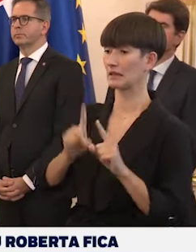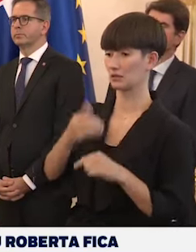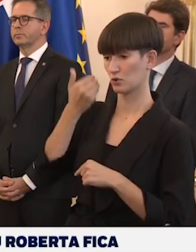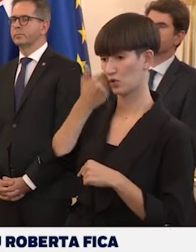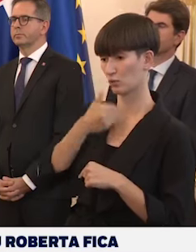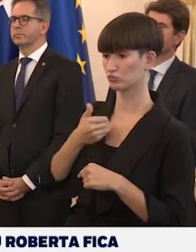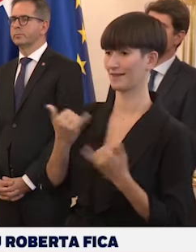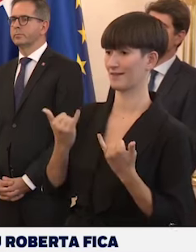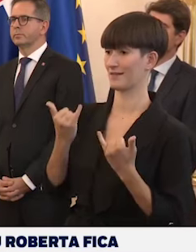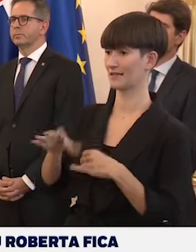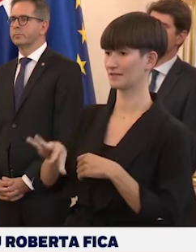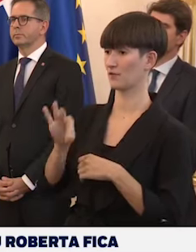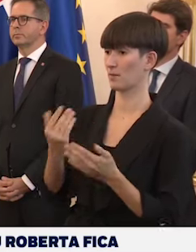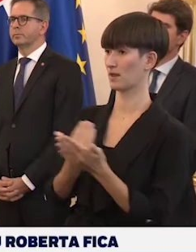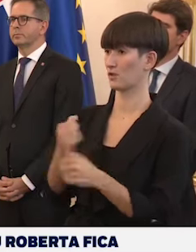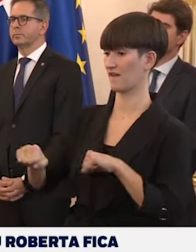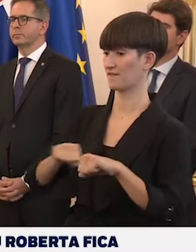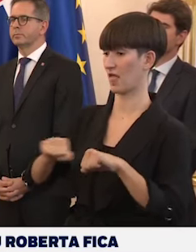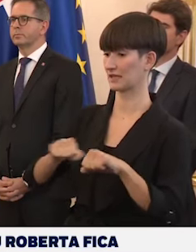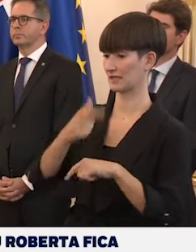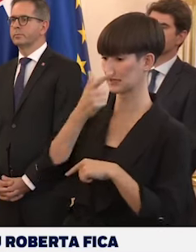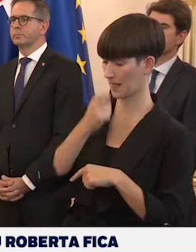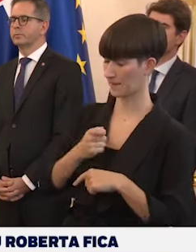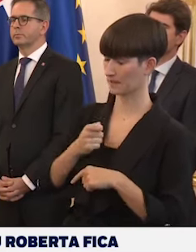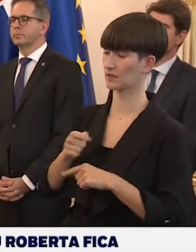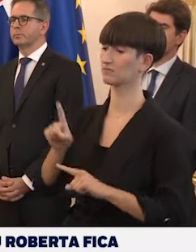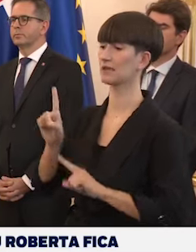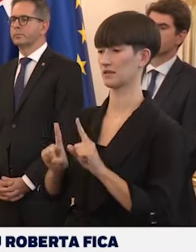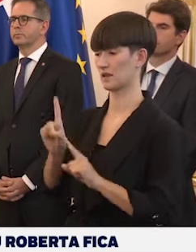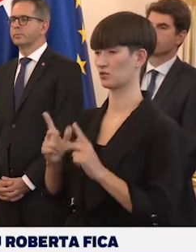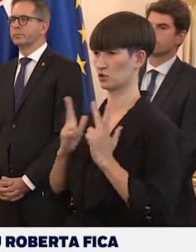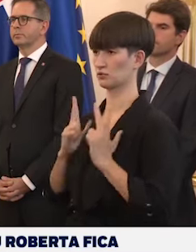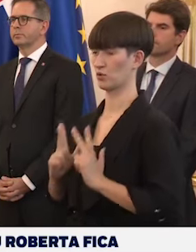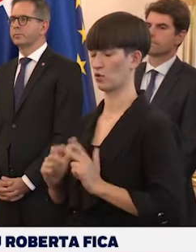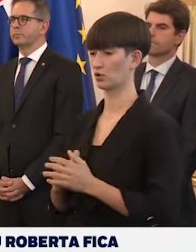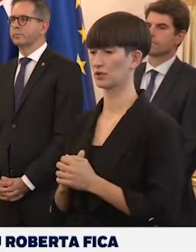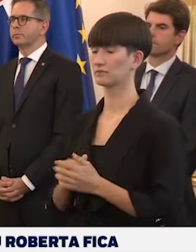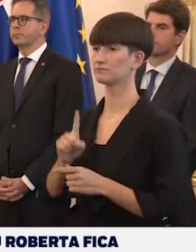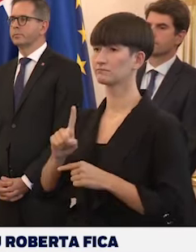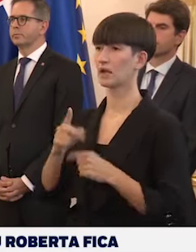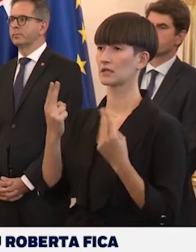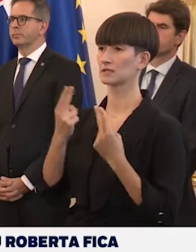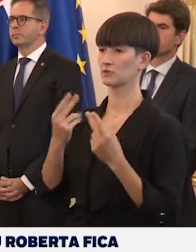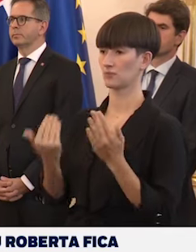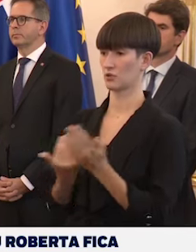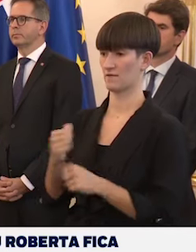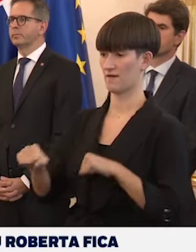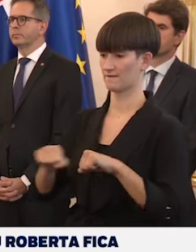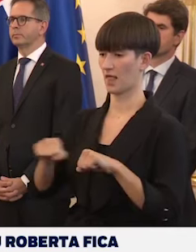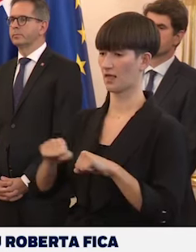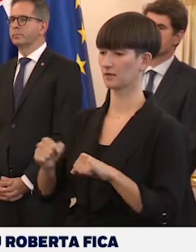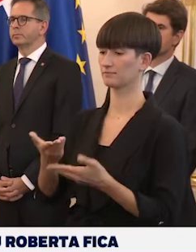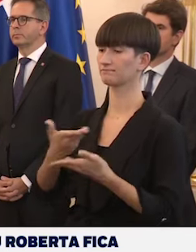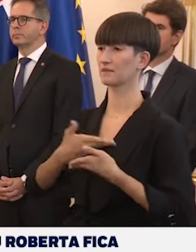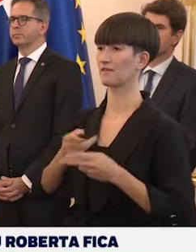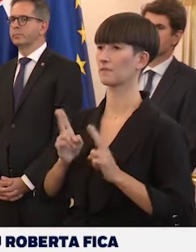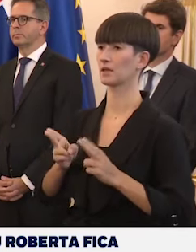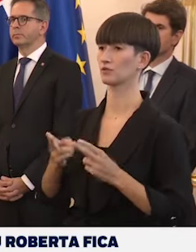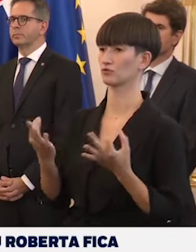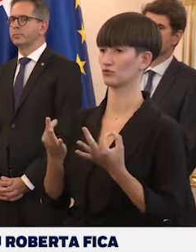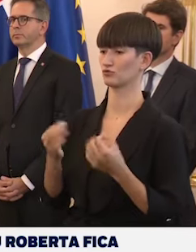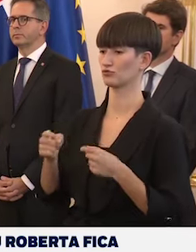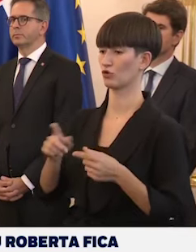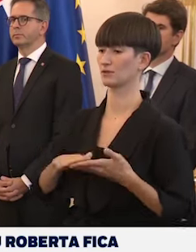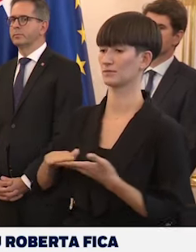z toho, čo bude. Ale je to zároveň aj príležitosť. Lebo to, čo veľmi potrebujeme, je posilnenie